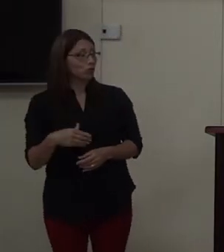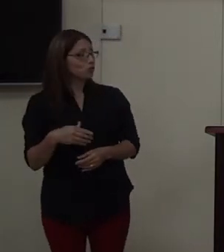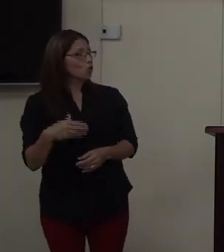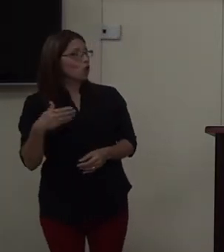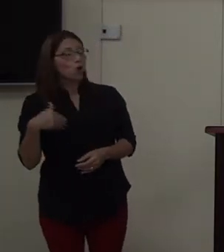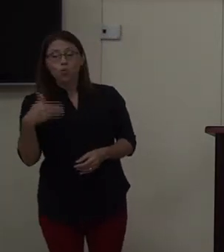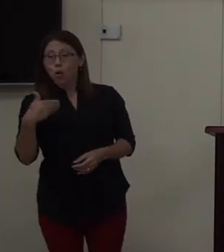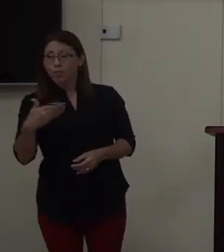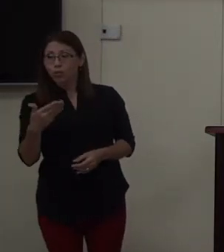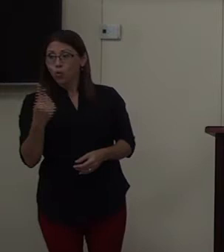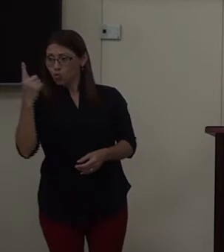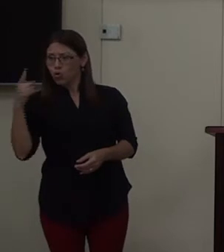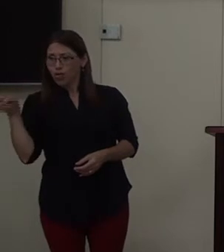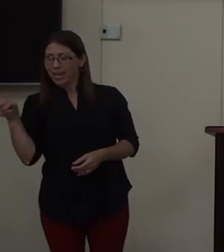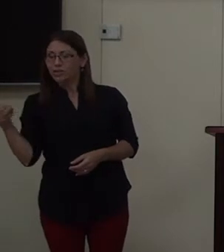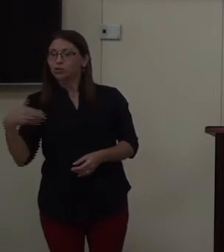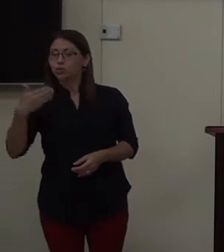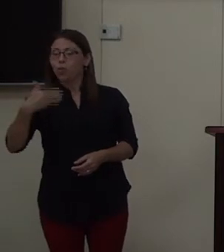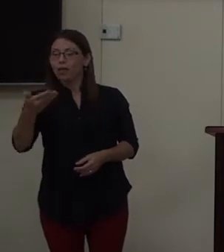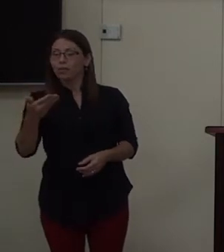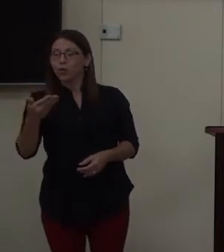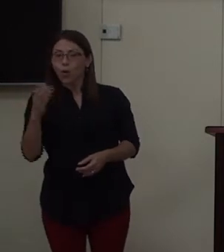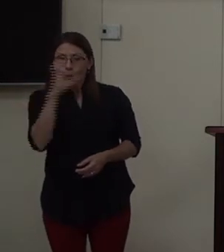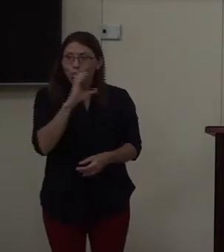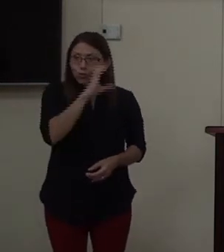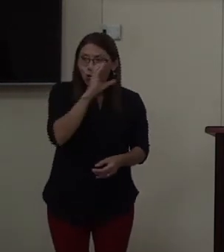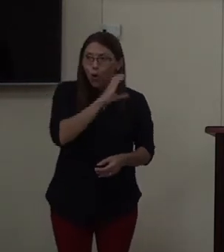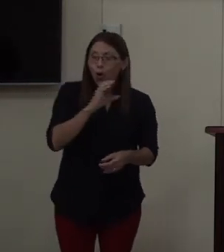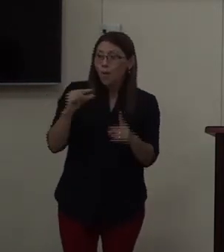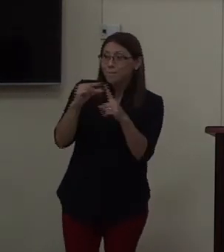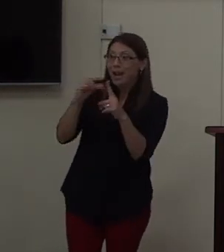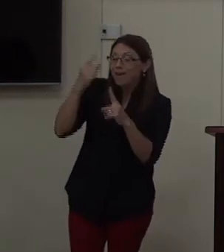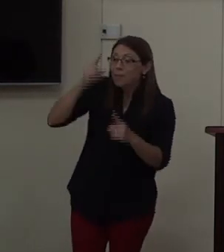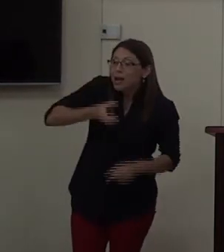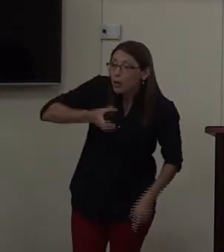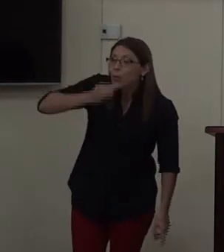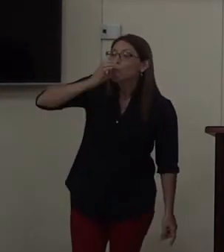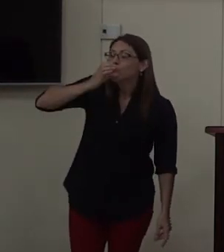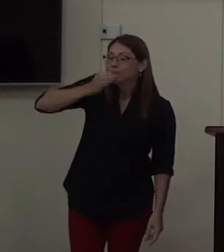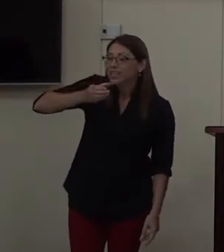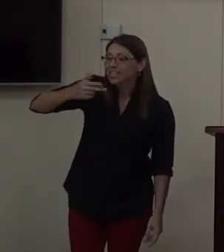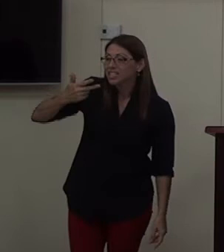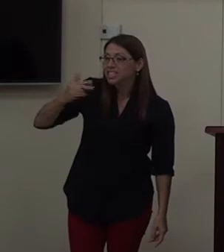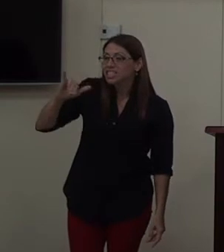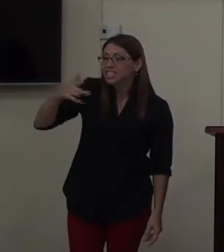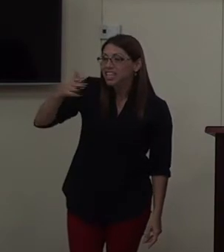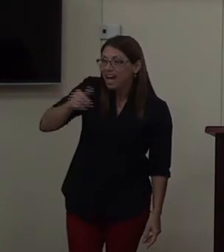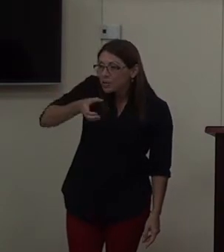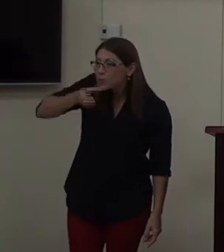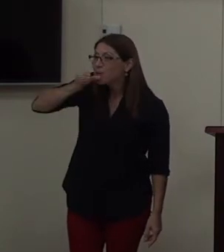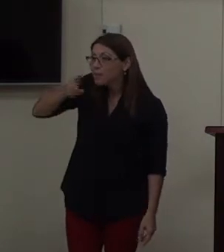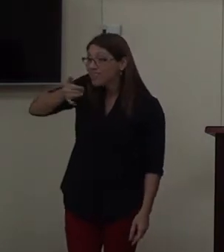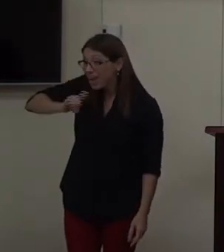ficción, cuando buscó la palabra para chicha, ¿verdad?, la bebida alcohólica, ¿verdad?, que para ellos